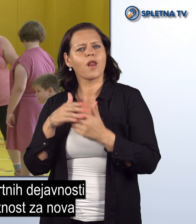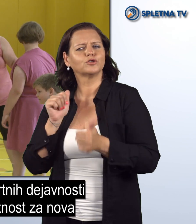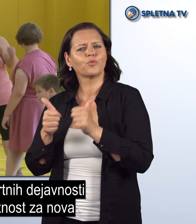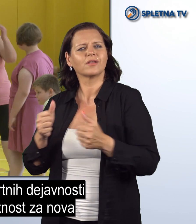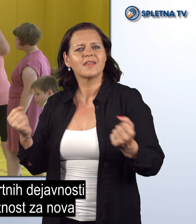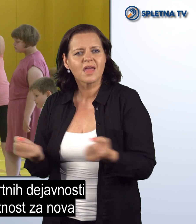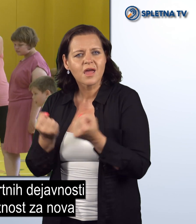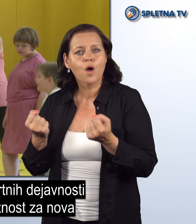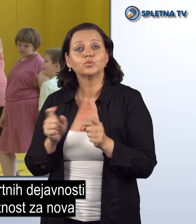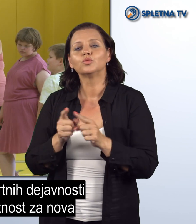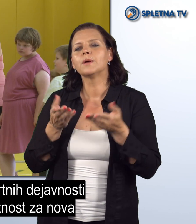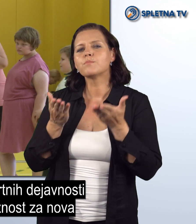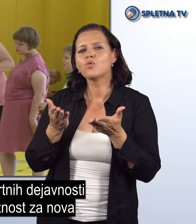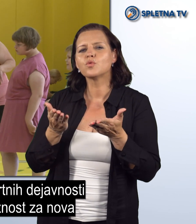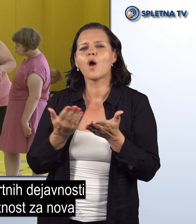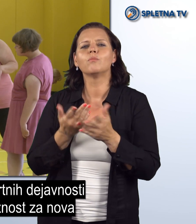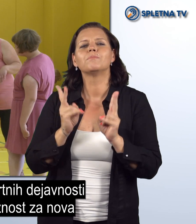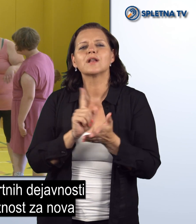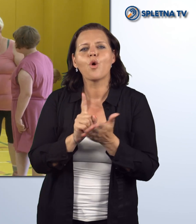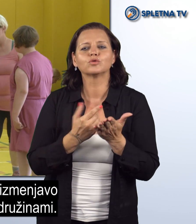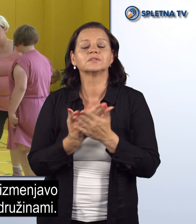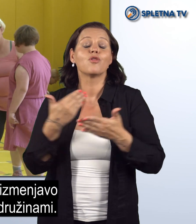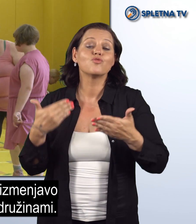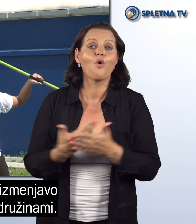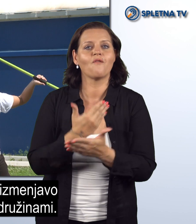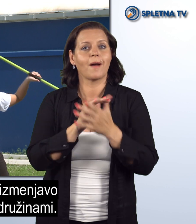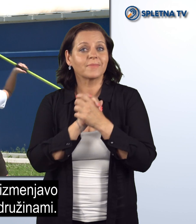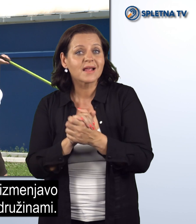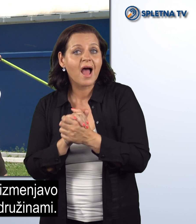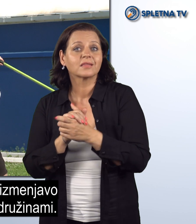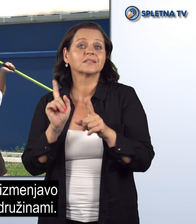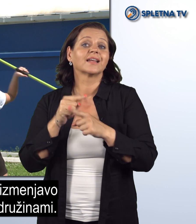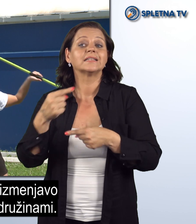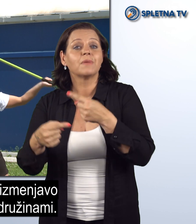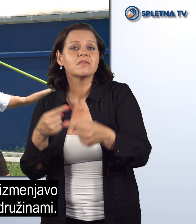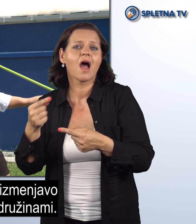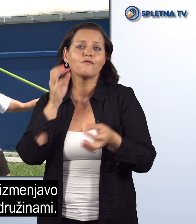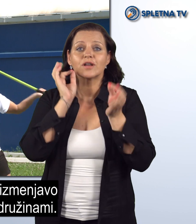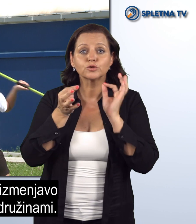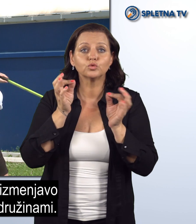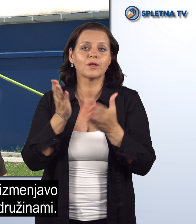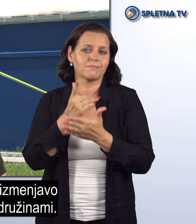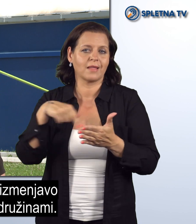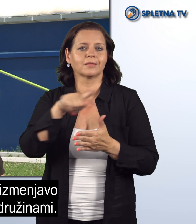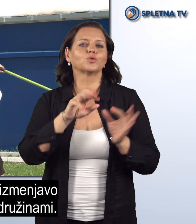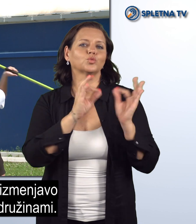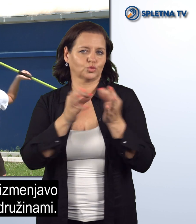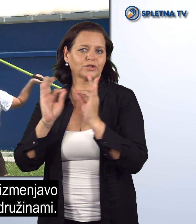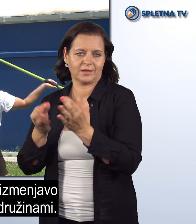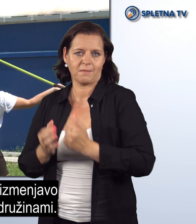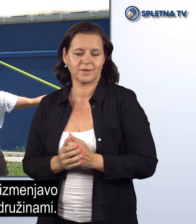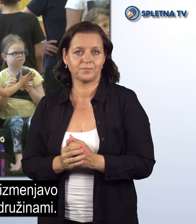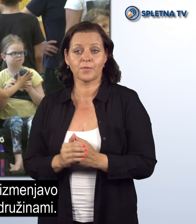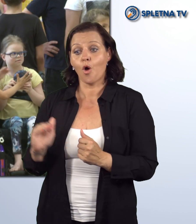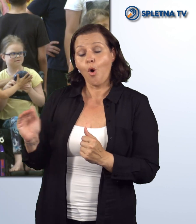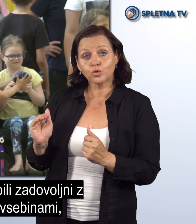Tabor je poleg športnih dejavnosti ponujal tudi priložnost za nova prijateljstva in izmenjavo izkušenj med